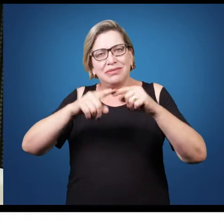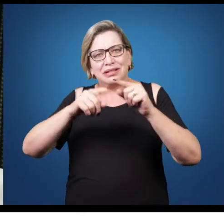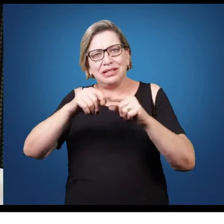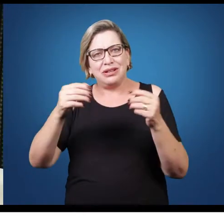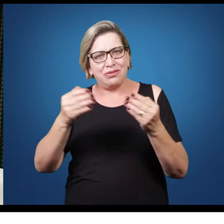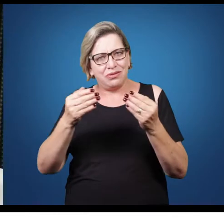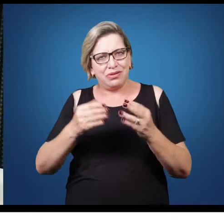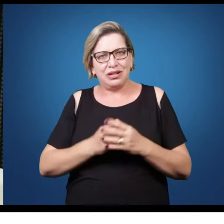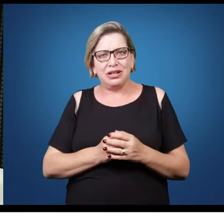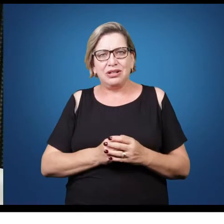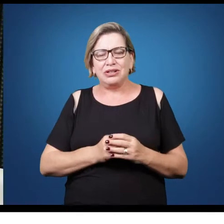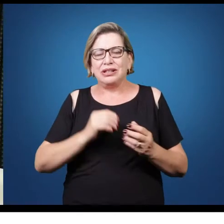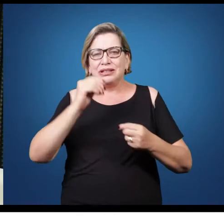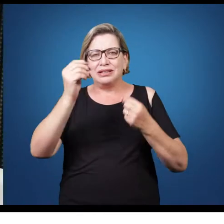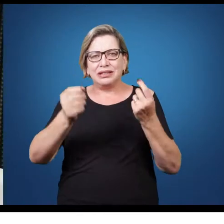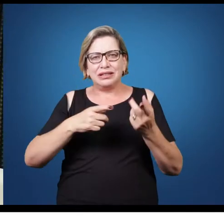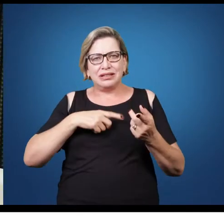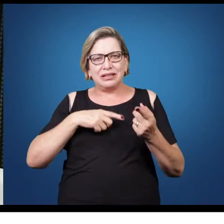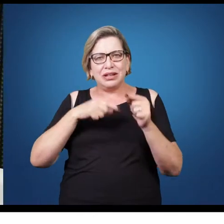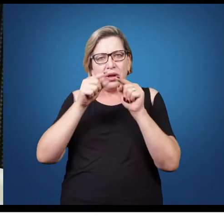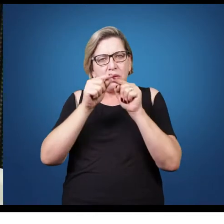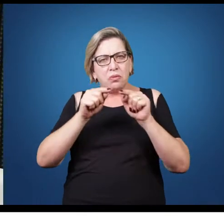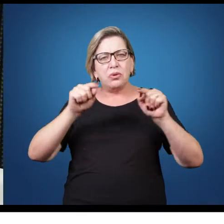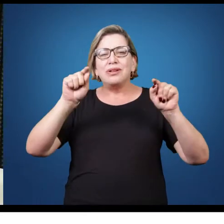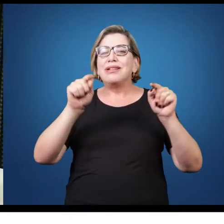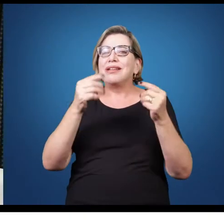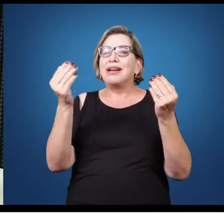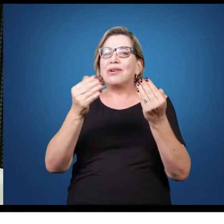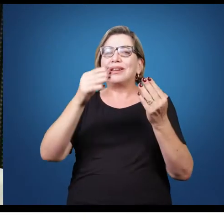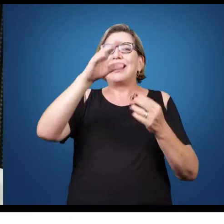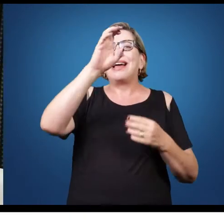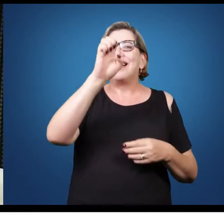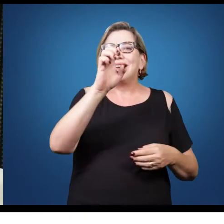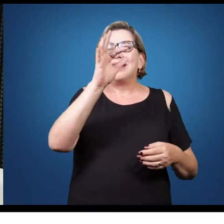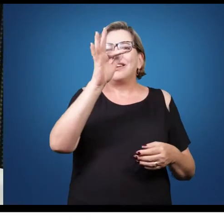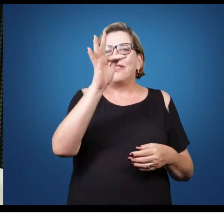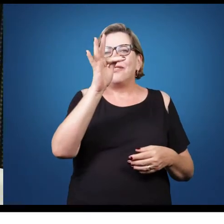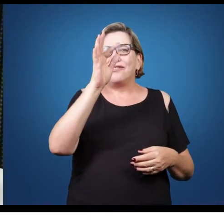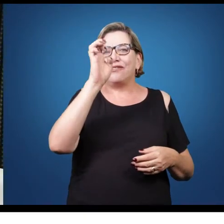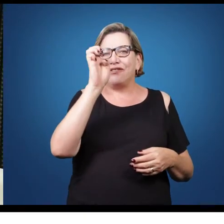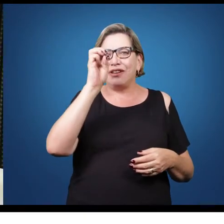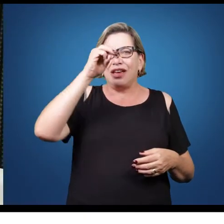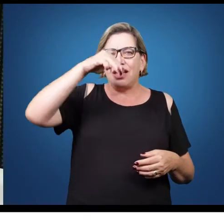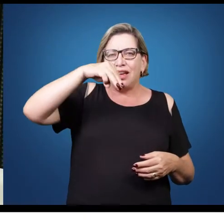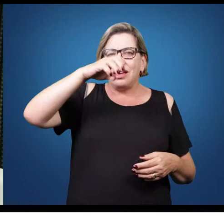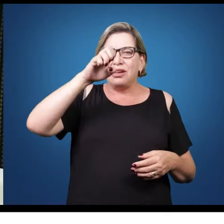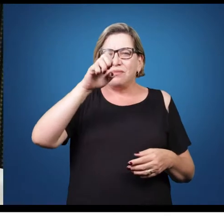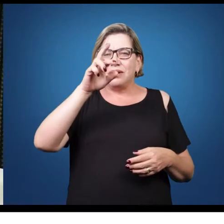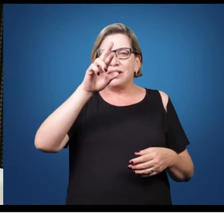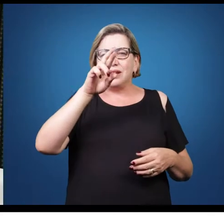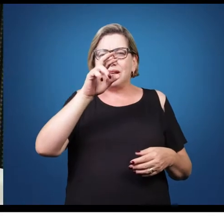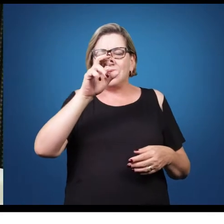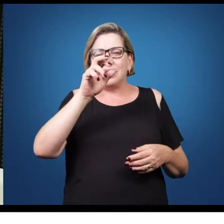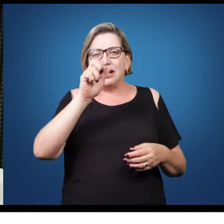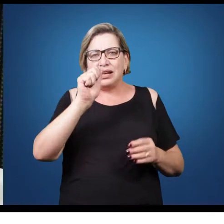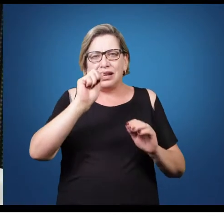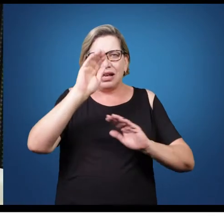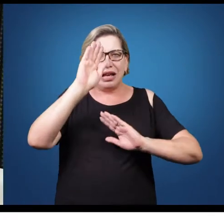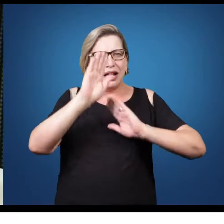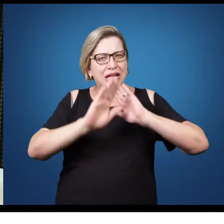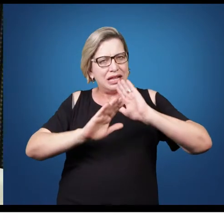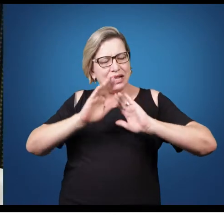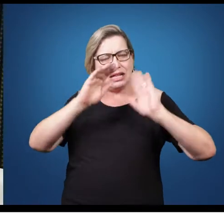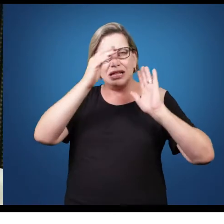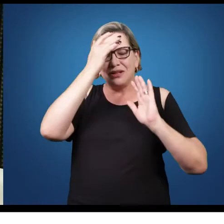volta volta a ser uma coisa efêmera como ela sempre foi né imagina um quarteto de cordas de beethoven é algo que uma pessoa flu ia até a